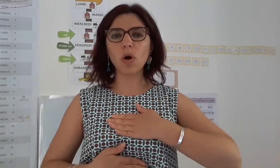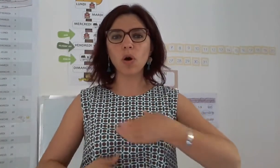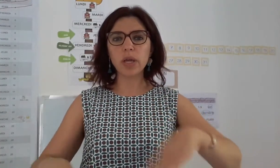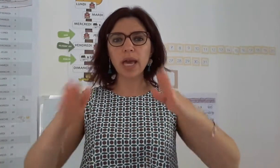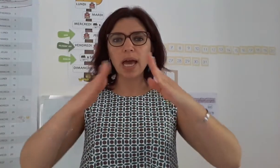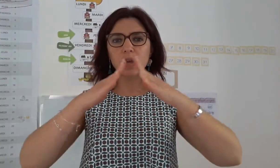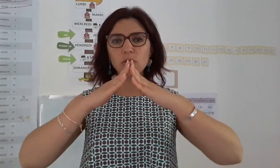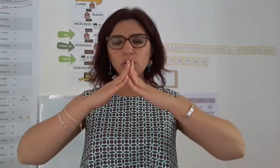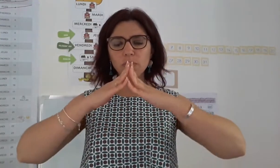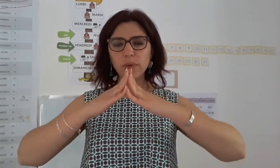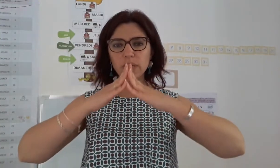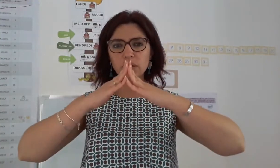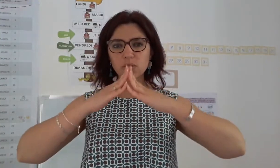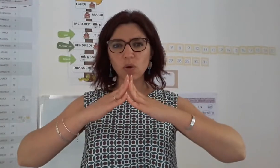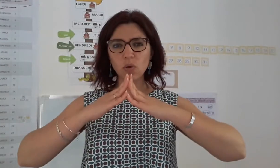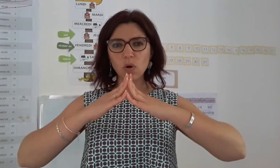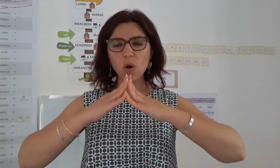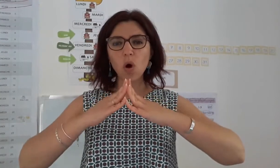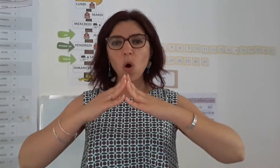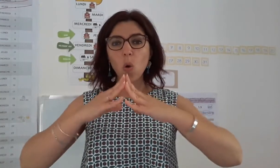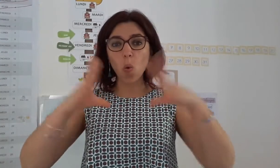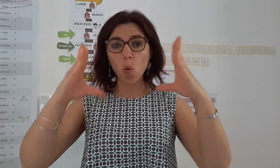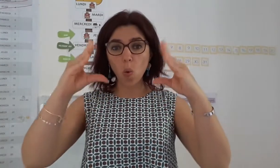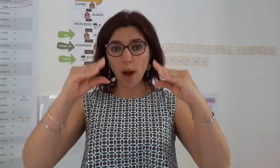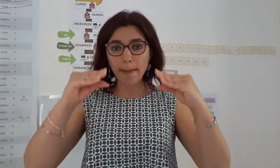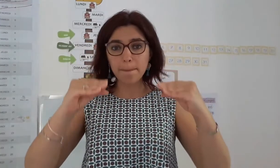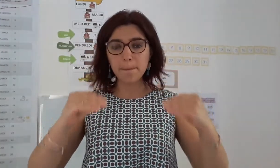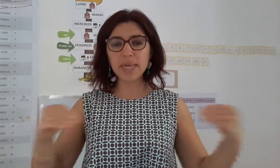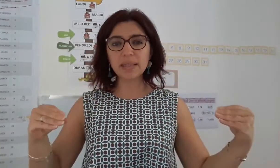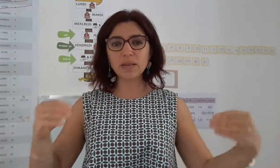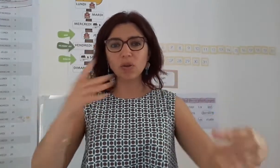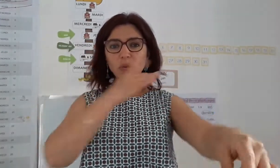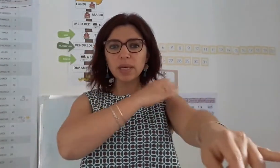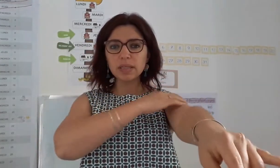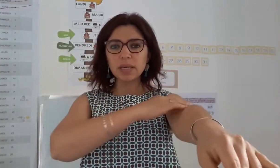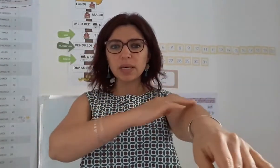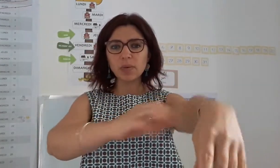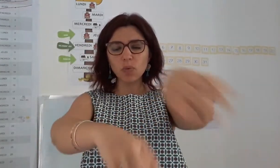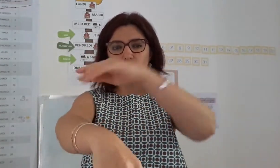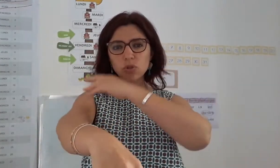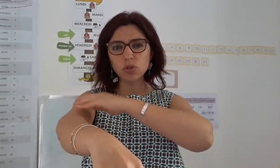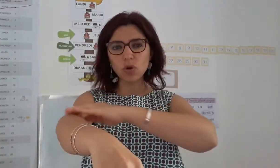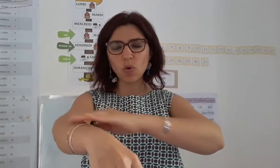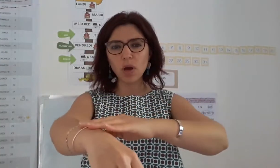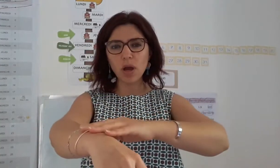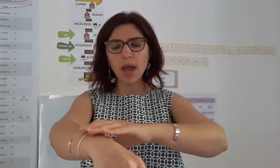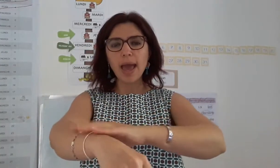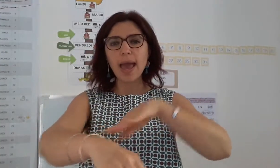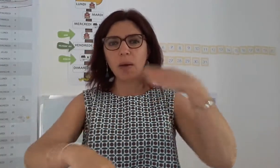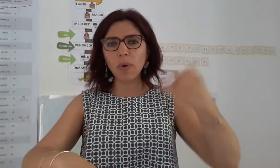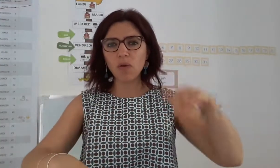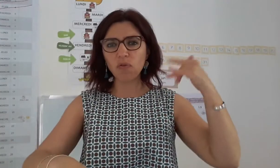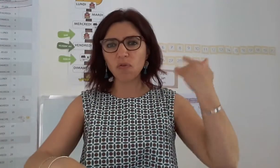corps, il y a une maison où habitent mes émotions. Elles m'en